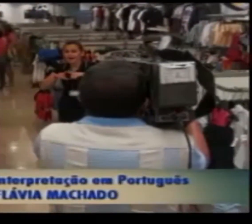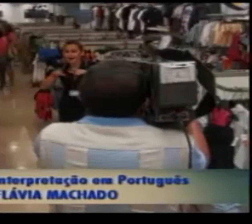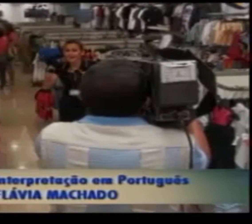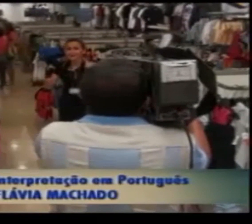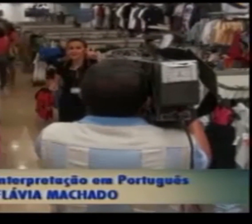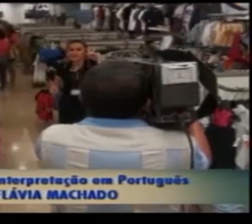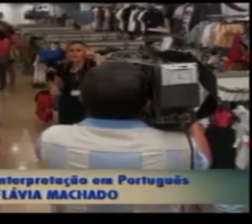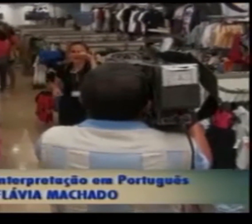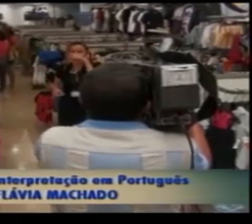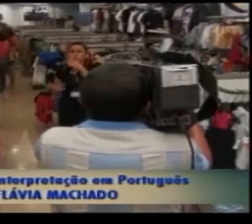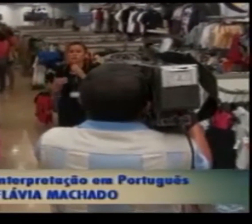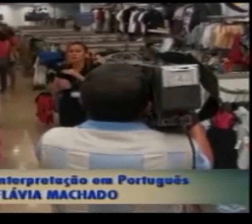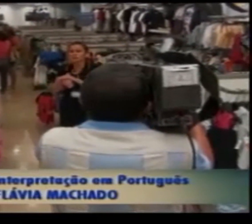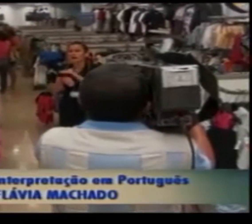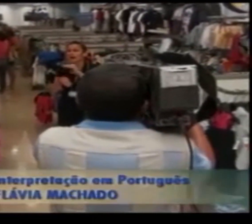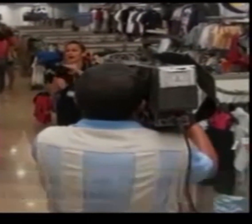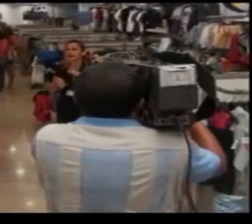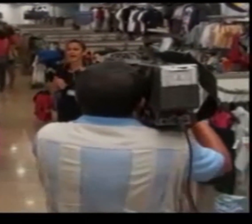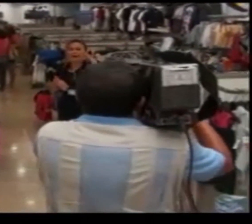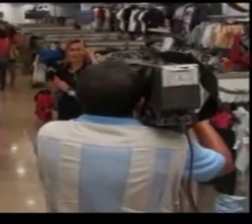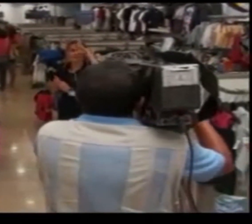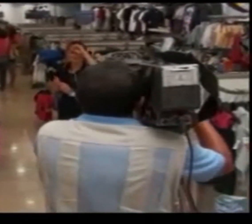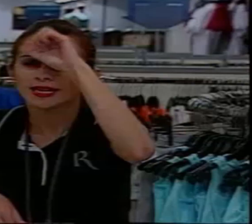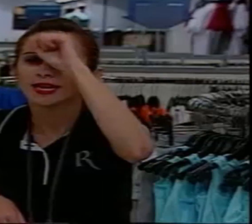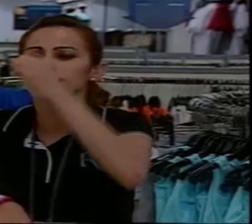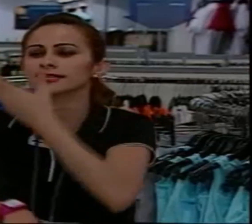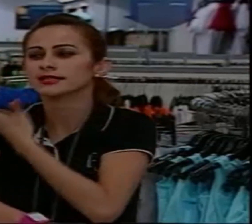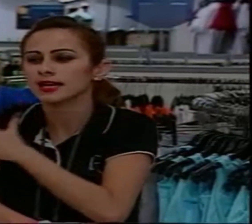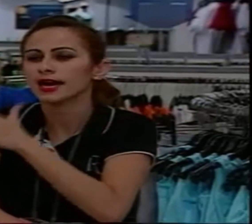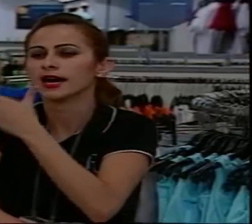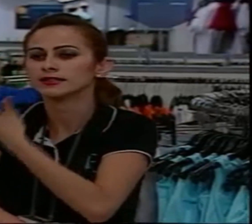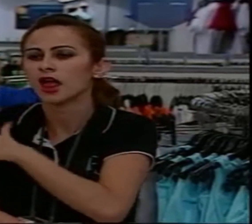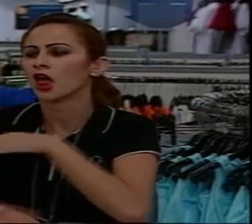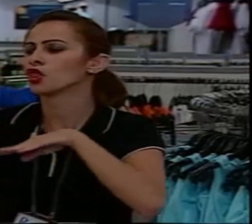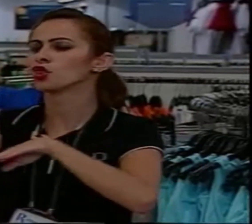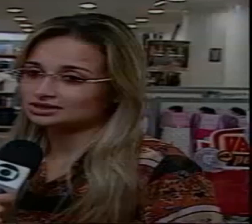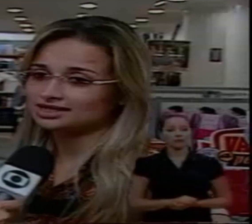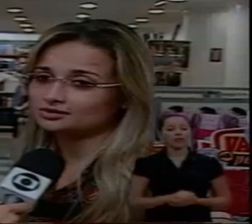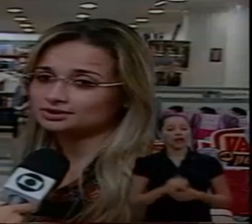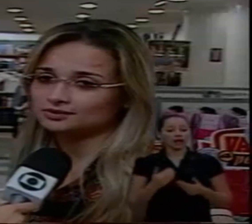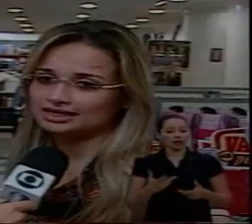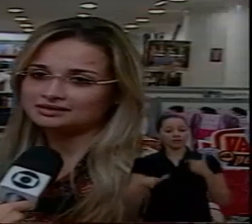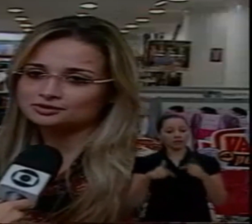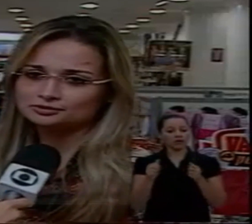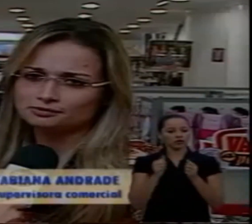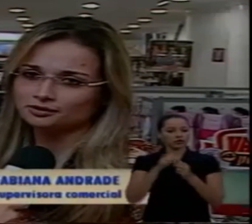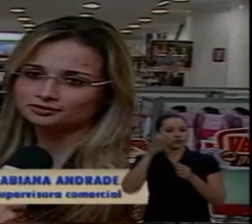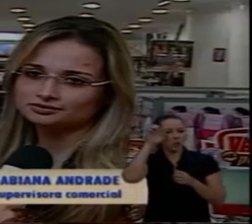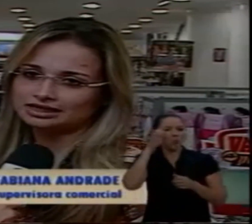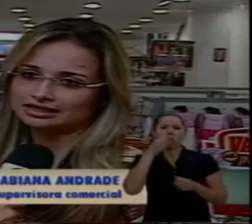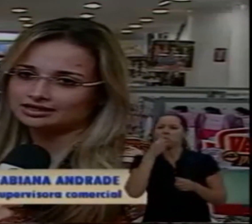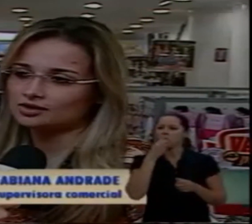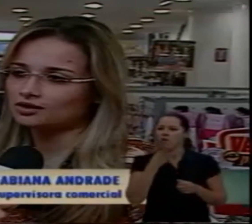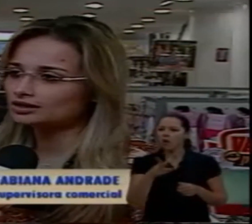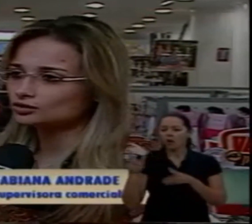muito. Às vezes é difícil, mas aprender é melhor. Trabalhar com a Manuela é muito bom, é igual a todos os